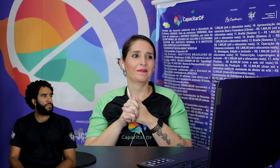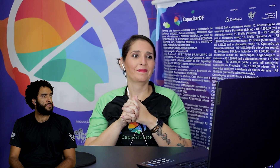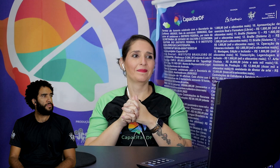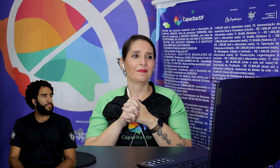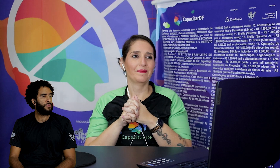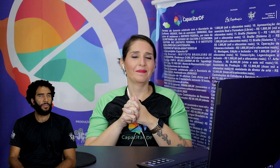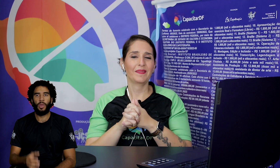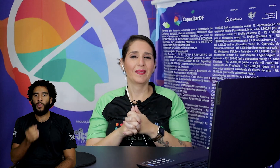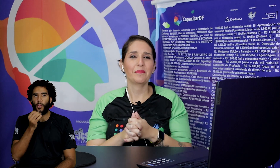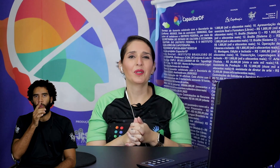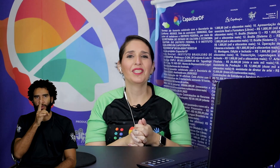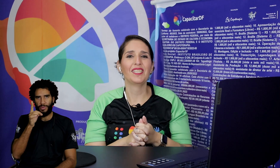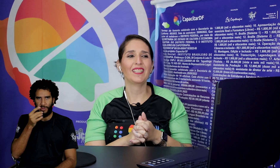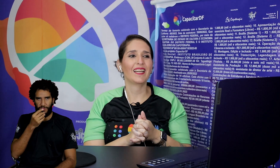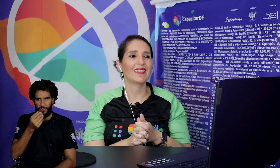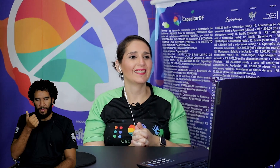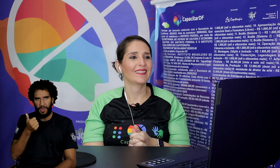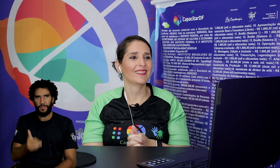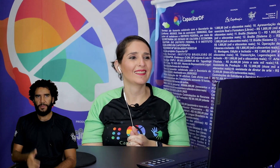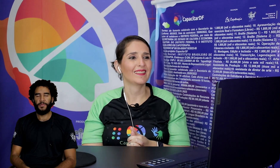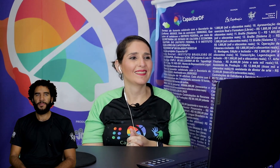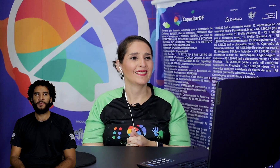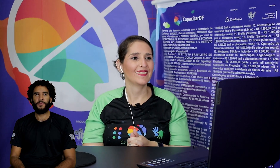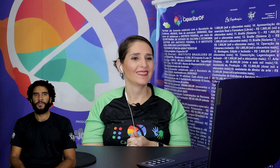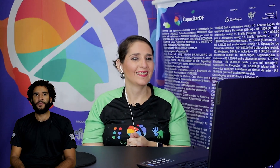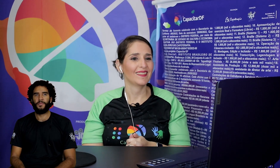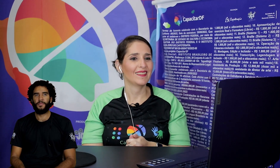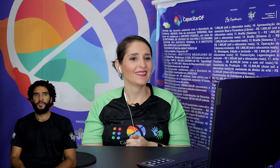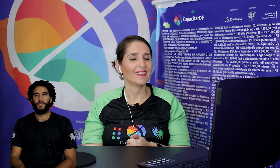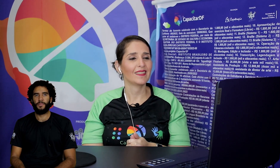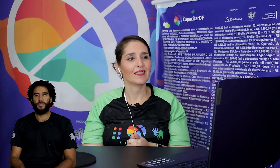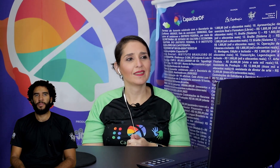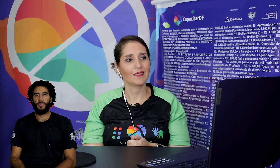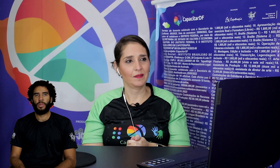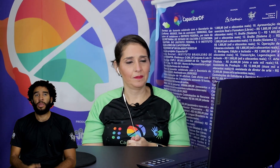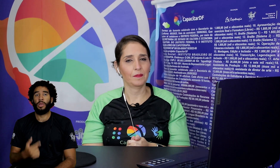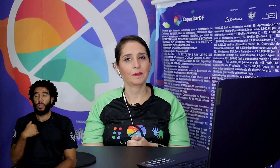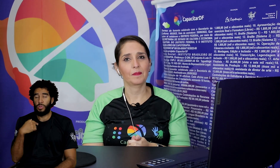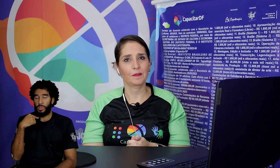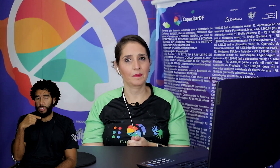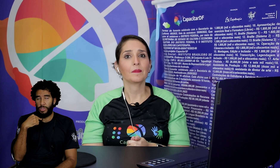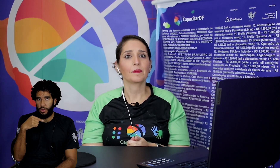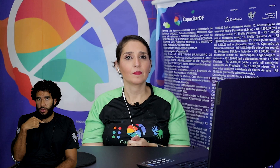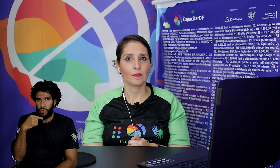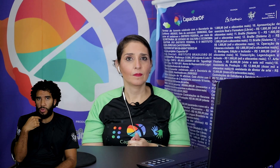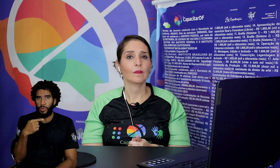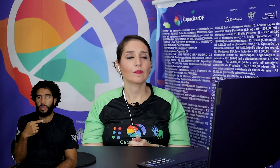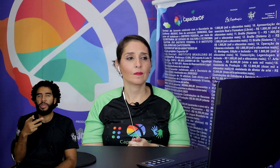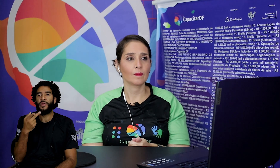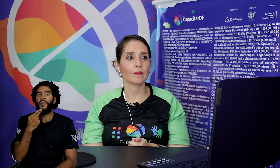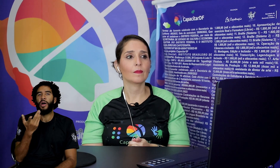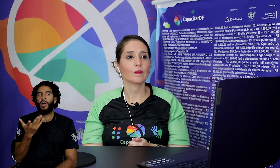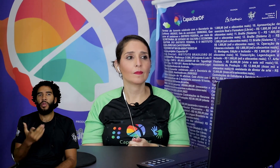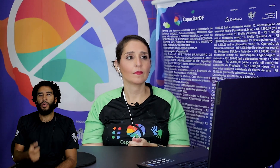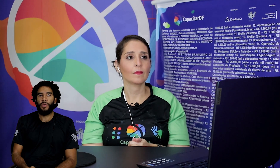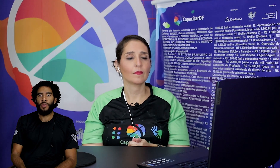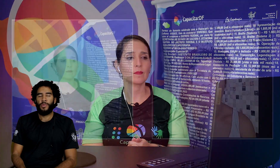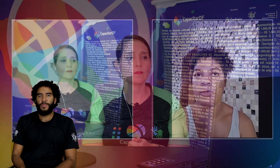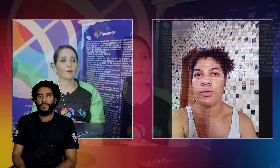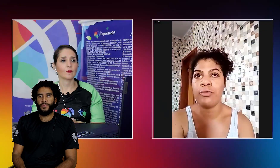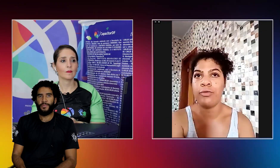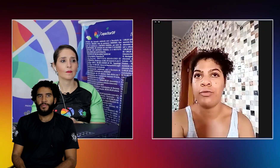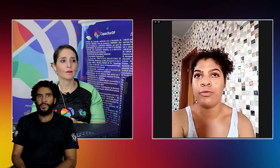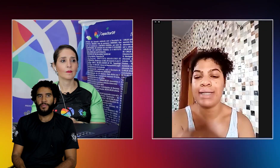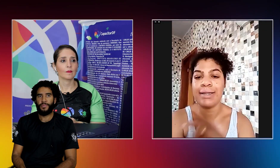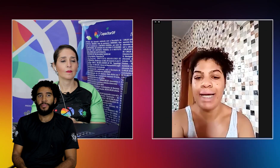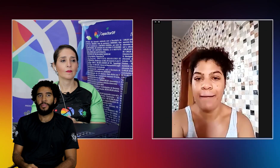Bom dia, tudo bem? bom dia. Eu fiquei um pouco na dúvida em questão, na que você falou bem assim, quando vou